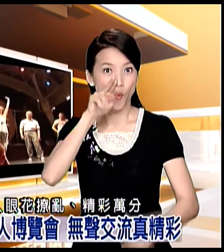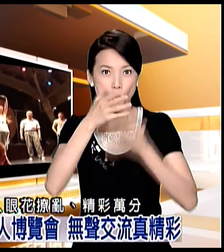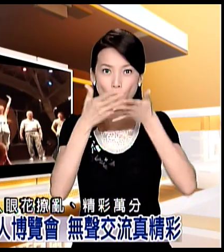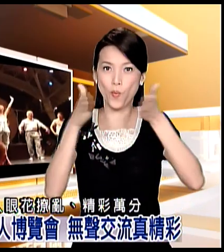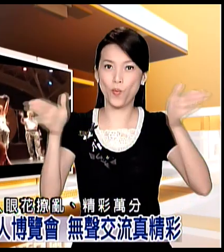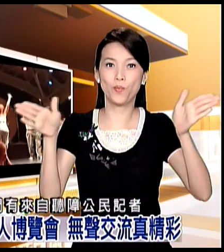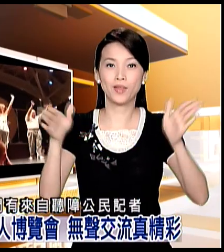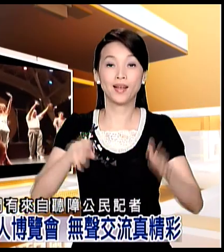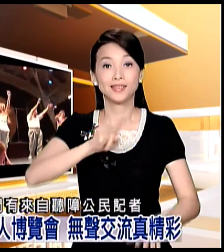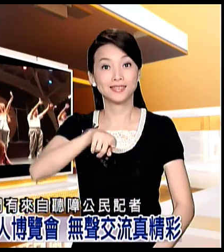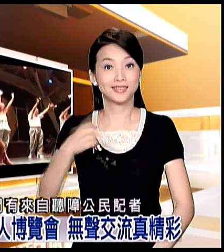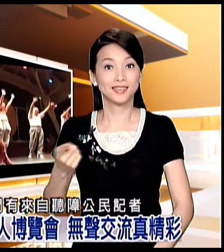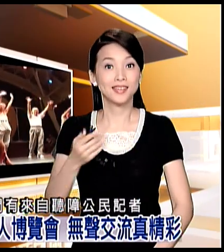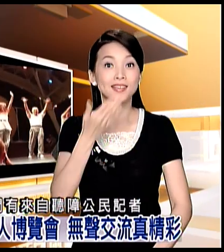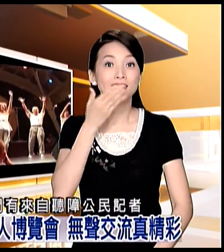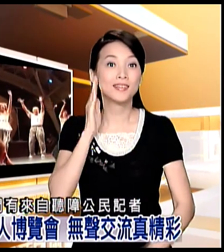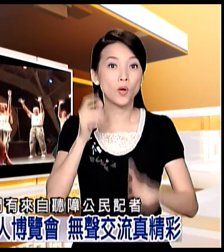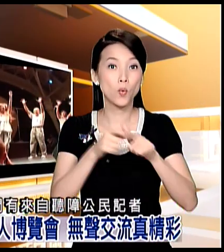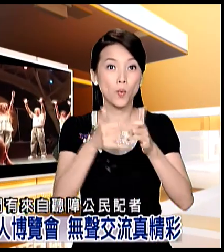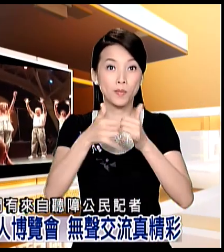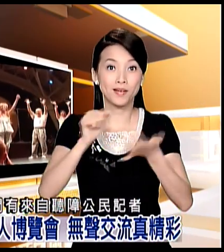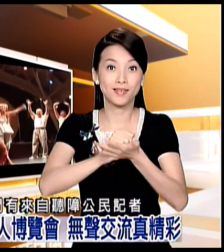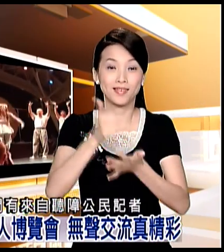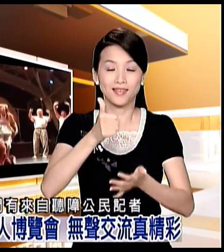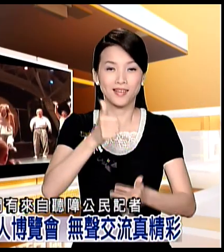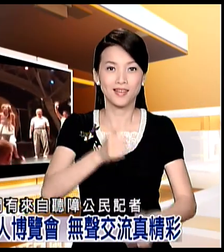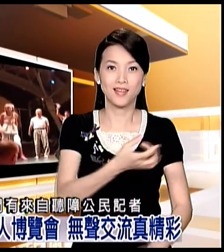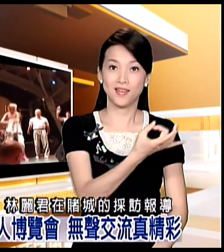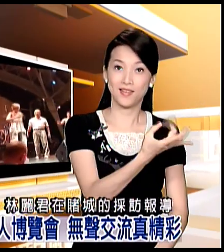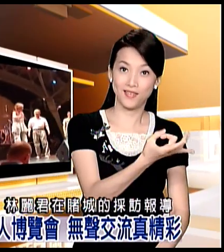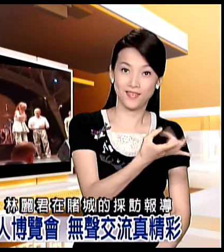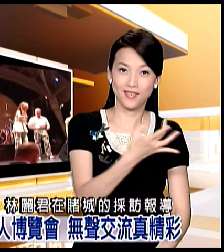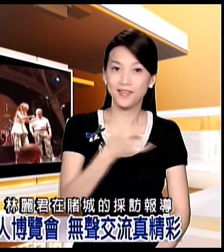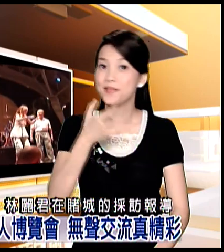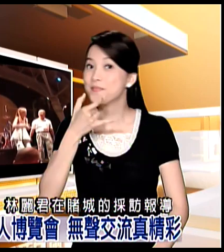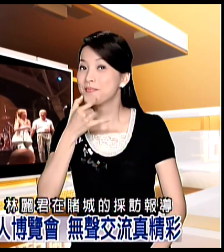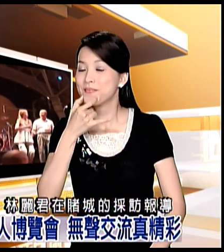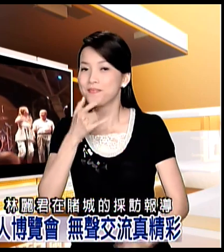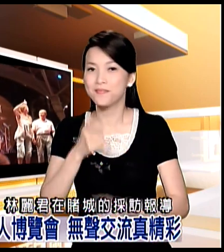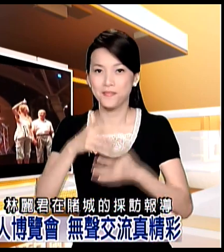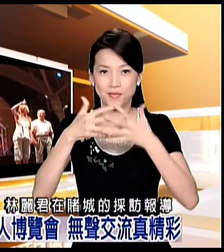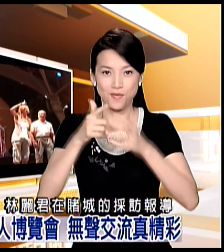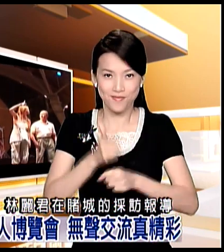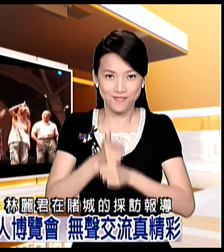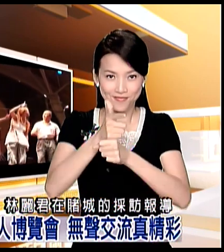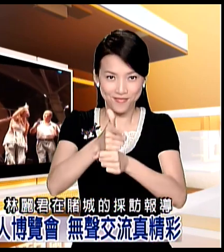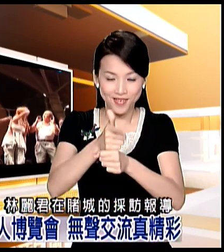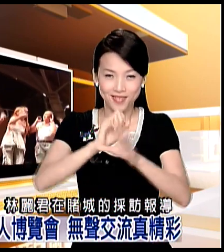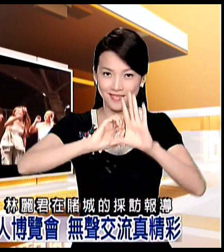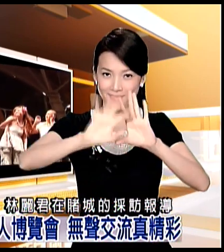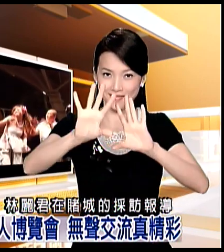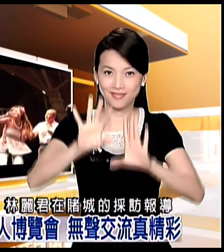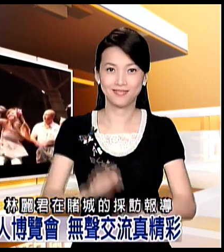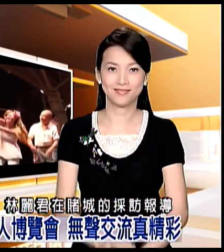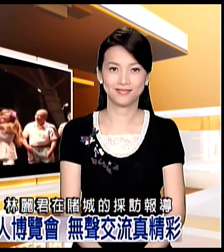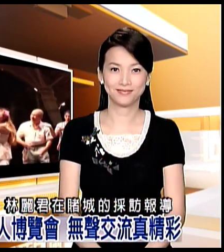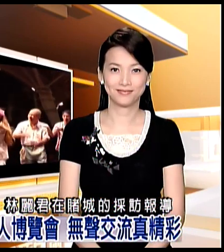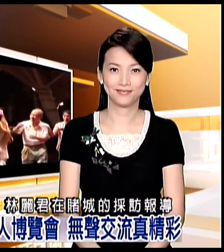以下我们有来自听障公民记者黄淑芬、林丽君在赌城的采访报道。